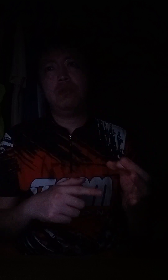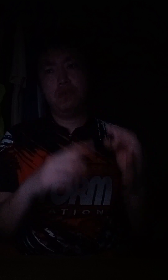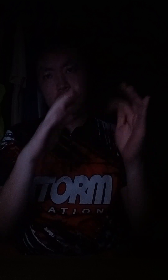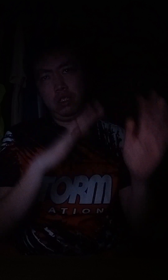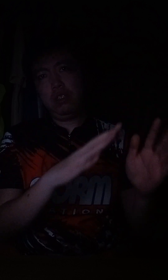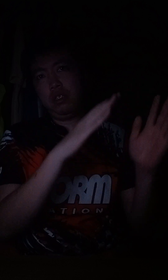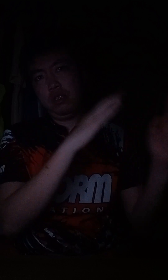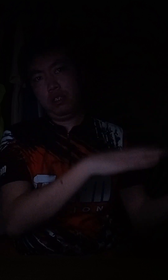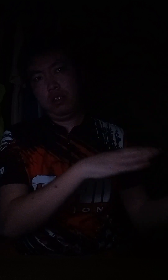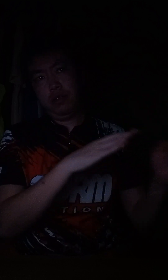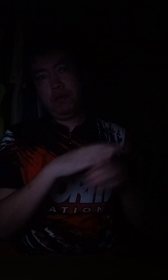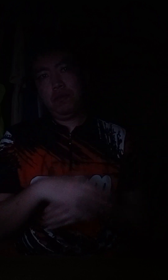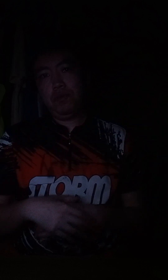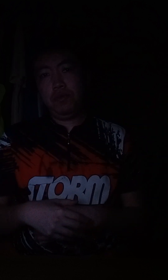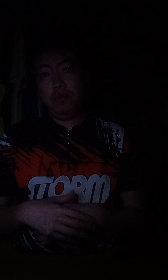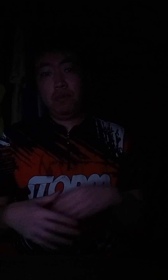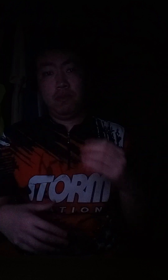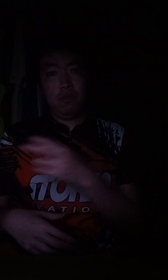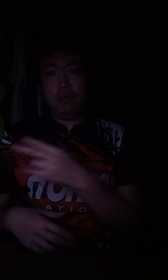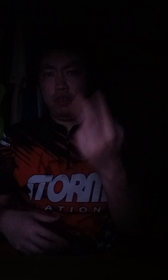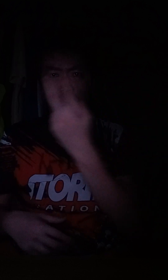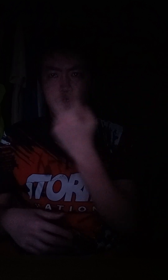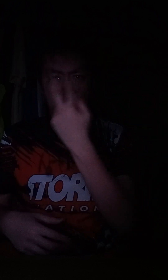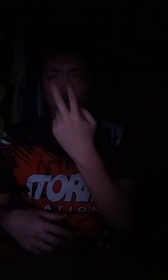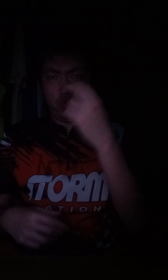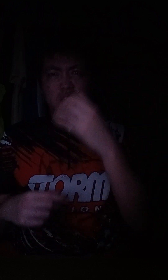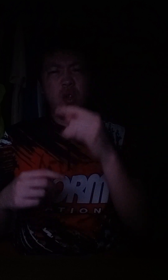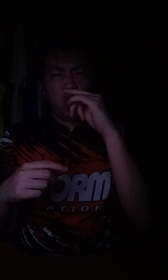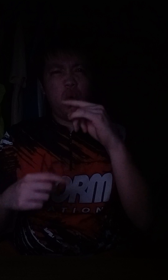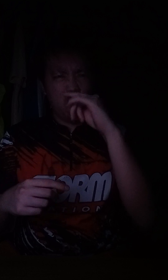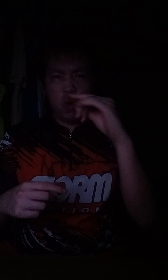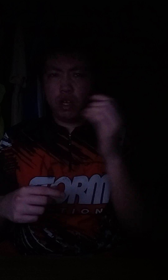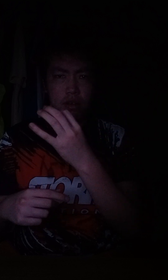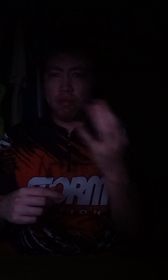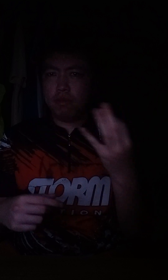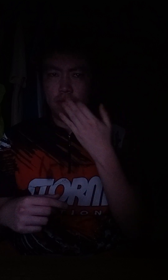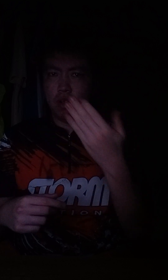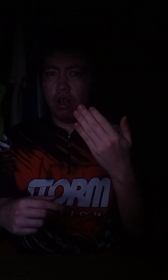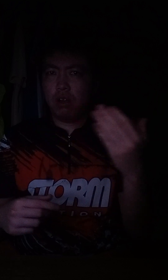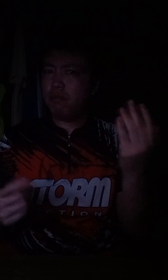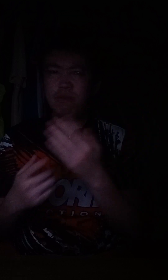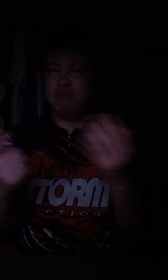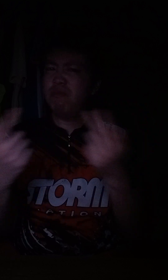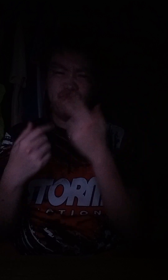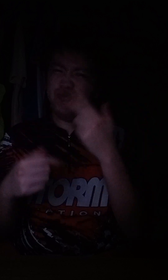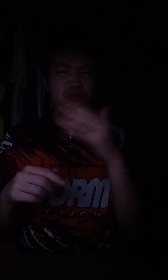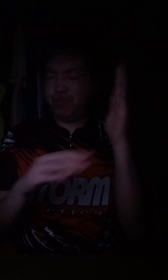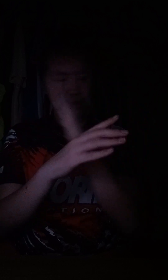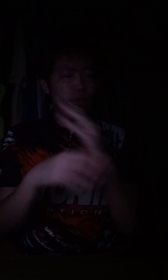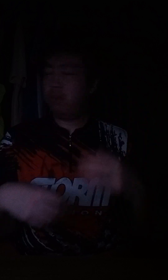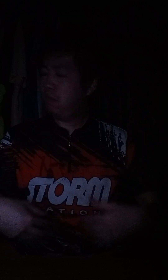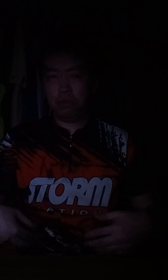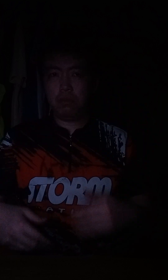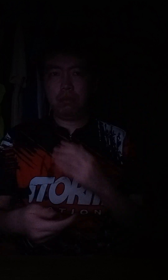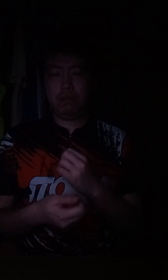옮겨졌습니다. 경찰이 버스 운전자의 혈중 알코올 농도를 측정한 결과 음주 상태는 아니었던 것으로